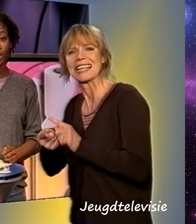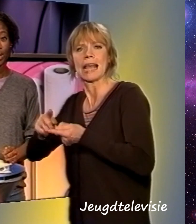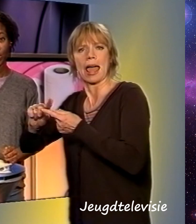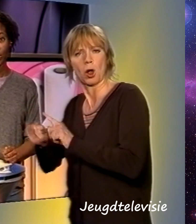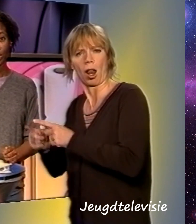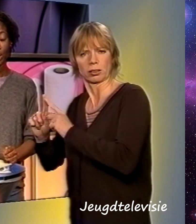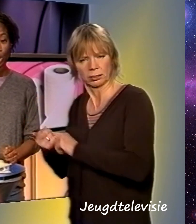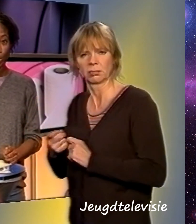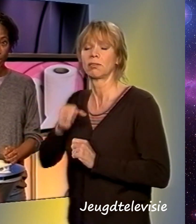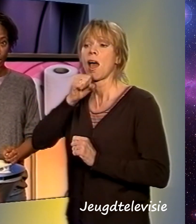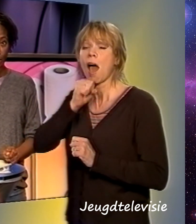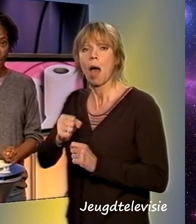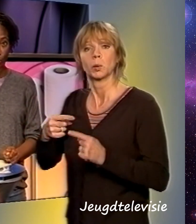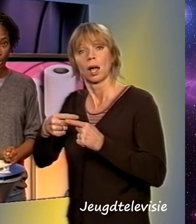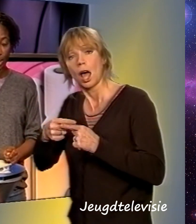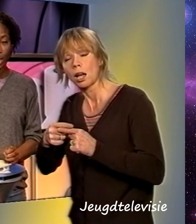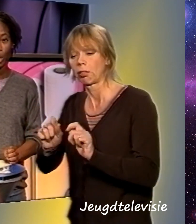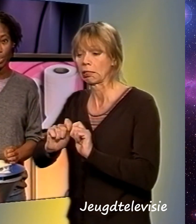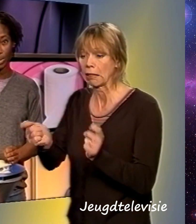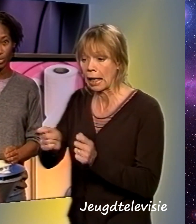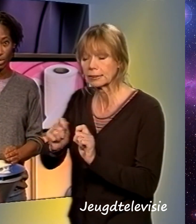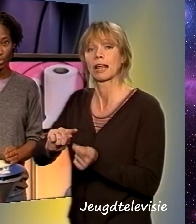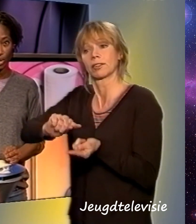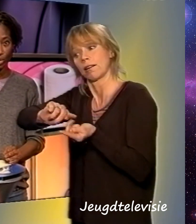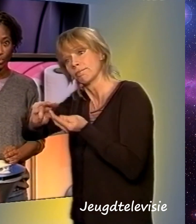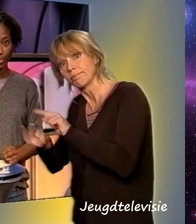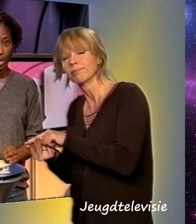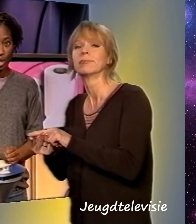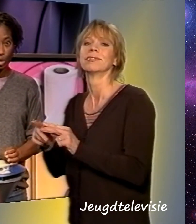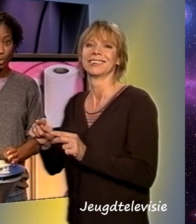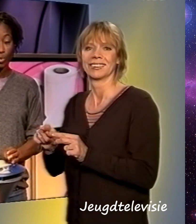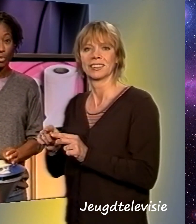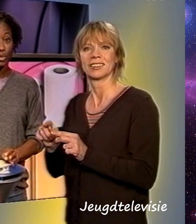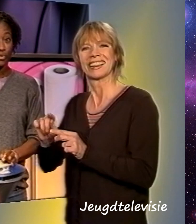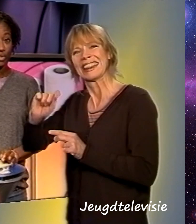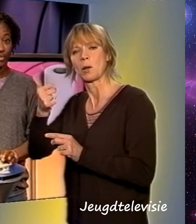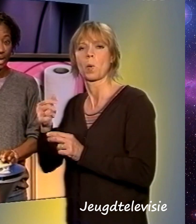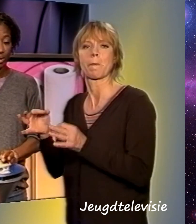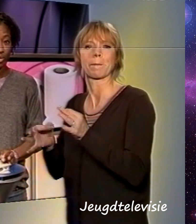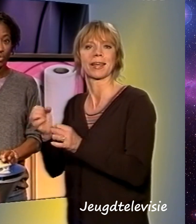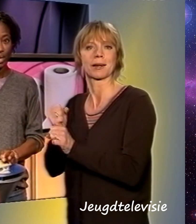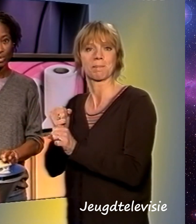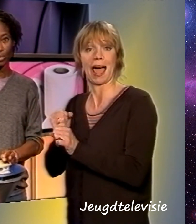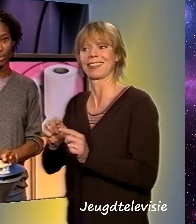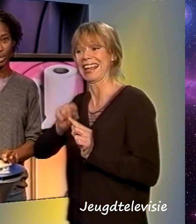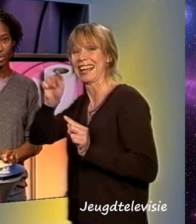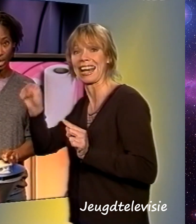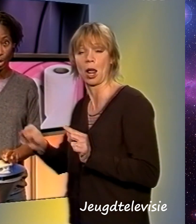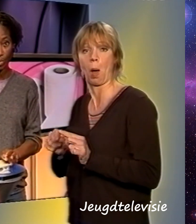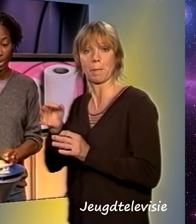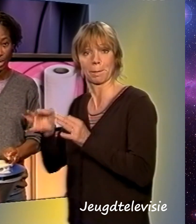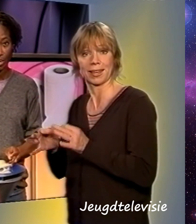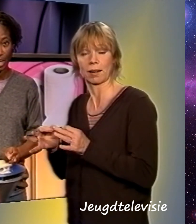kranten en tijdschriften kan nieuw papier gemaakt worden kringlooppapier wordt het ook wel genoemd het gebeurt bijvoorbeeld nog veel te weinig dat toiletrollen van